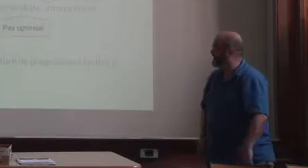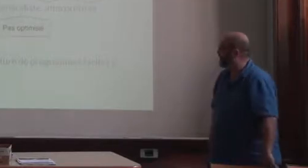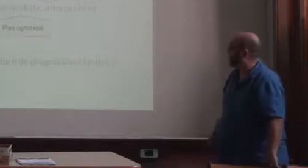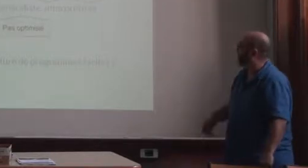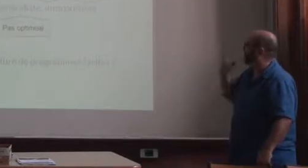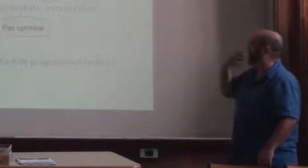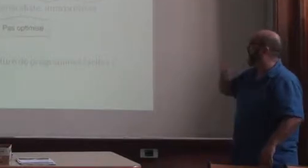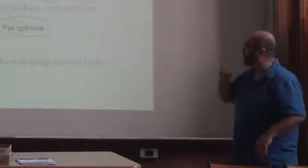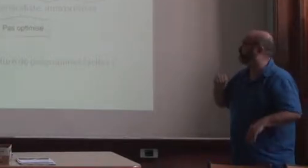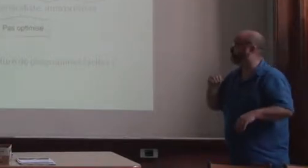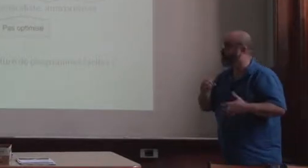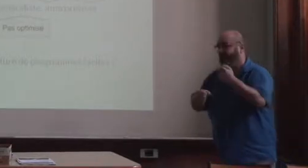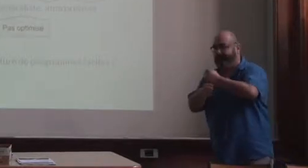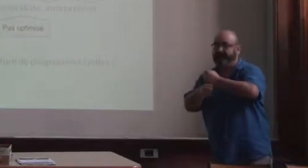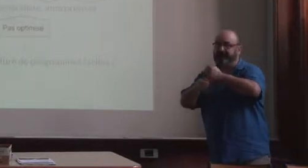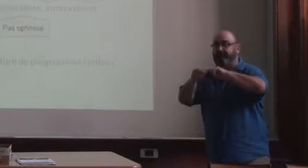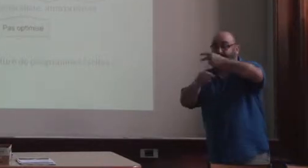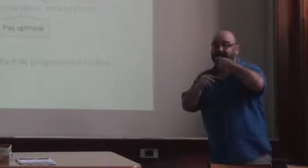en plus, il faut se taper une machine virtuelle.